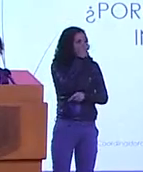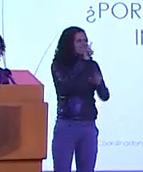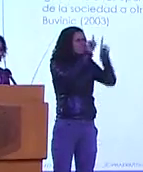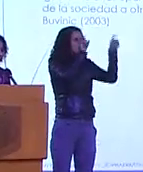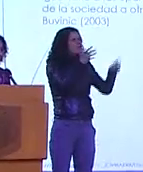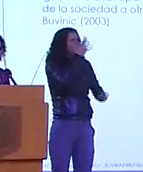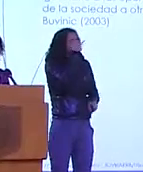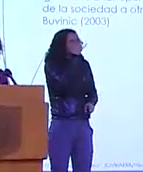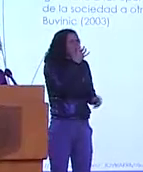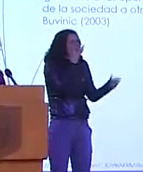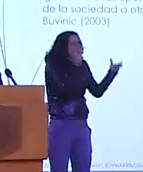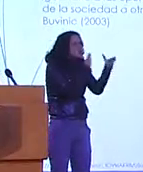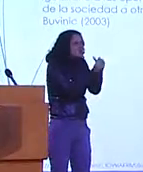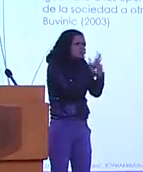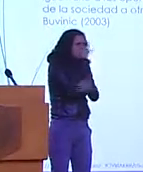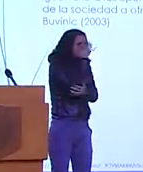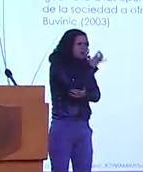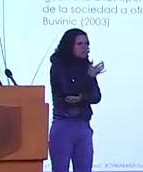inclusión, por favor,